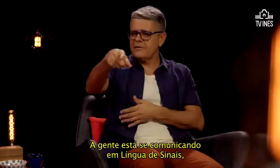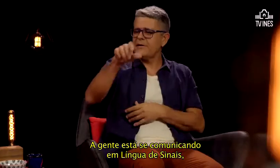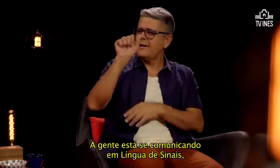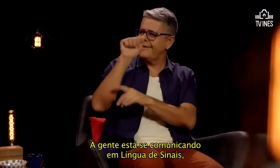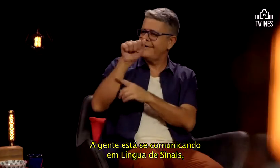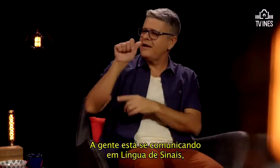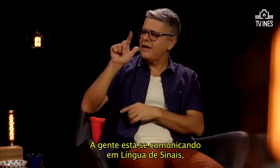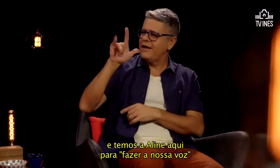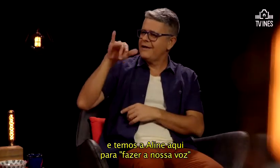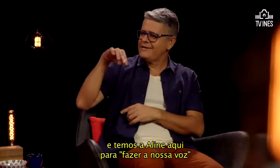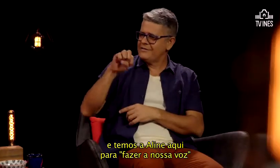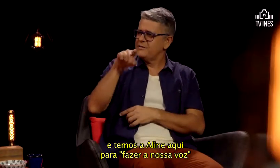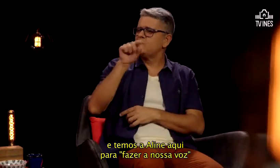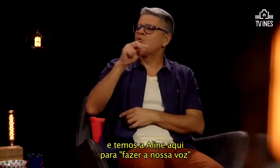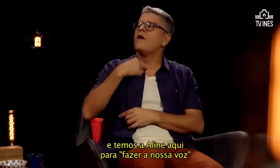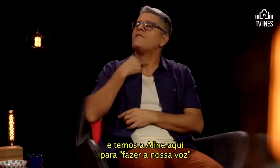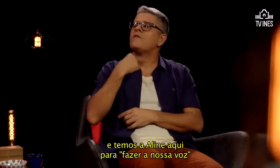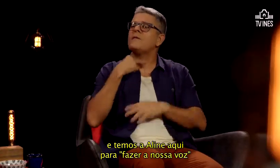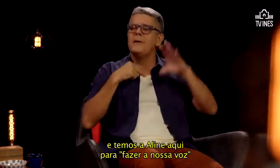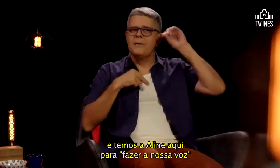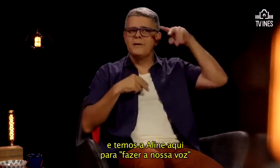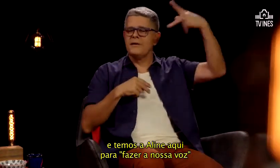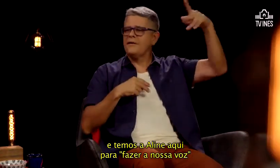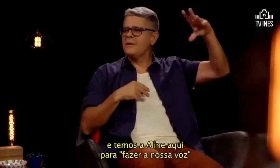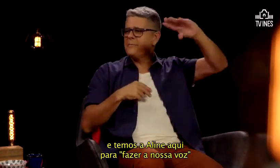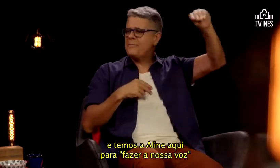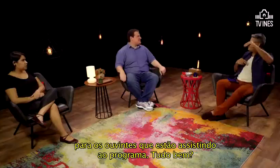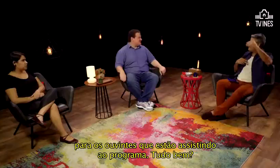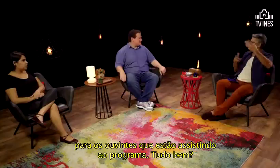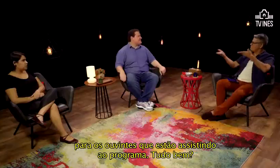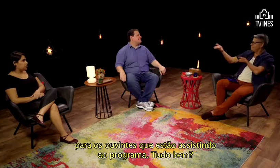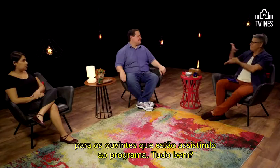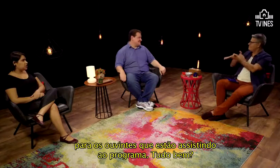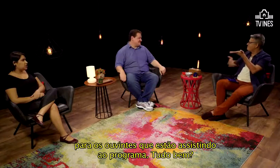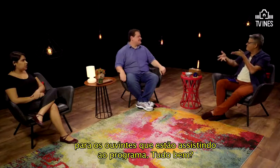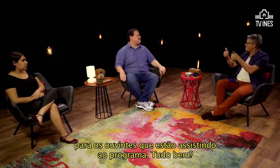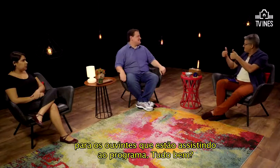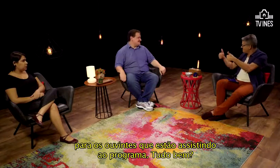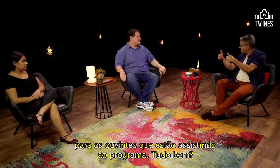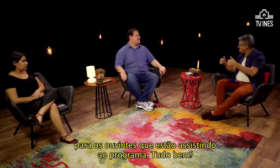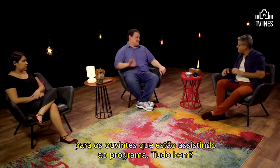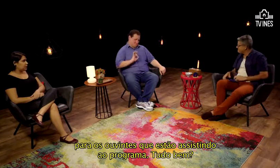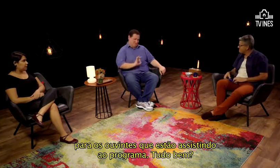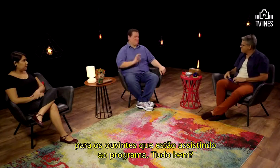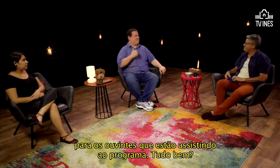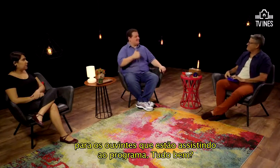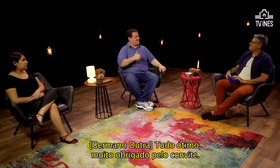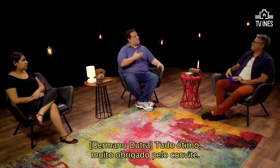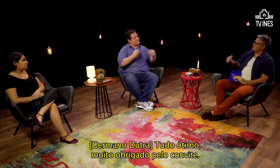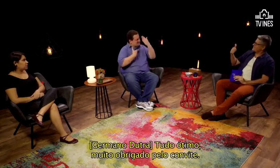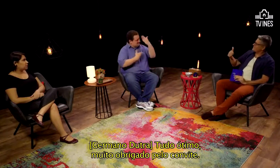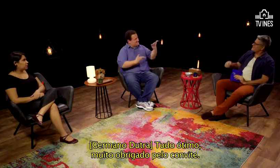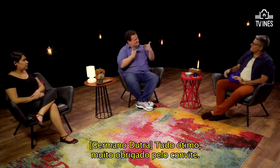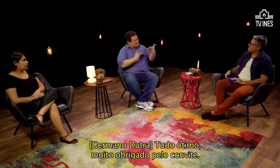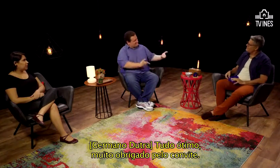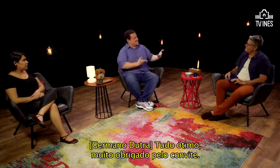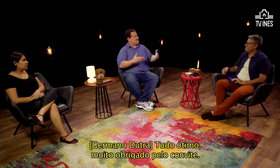língua de sinais, e temos a Aline aqui para fazer a nossa voz para os ouvintes que estão assistindo o programa, tudo bem? Tudo ótimo. Muito obrigada pelo